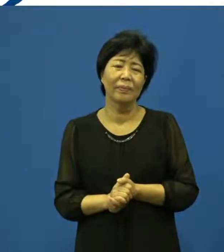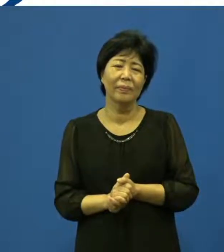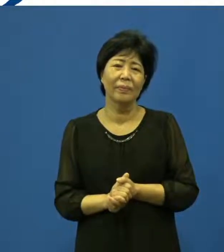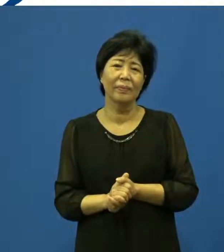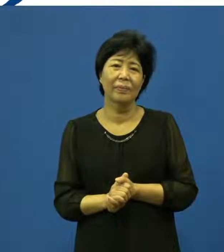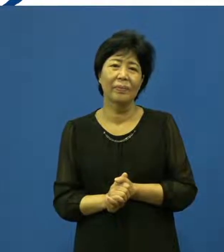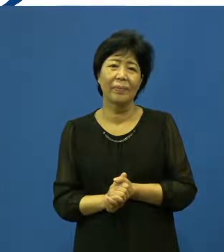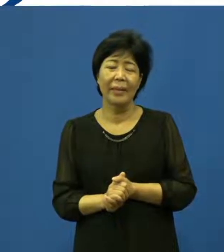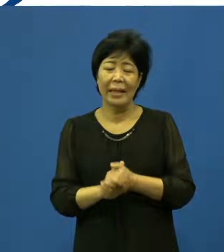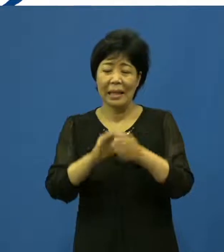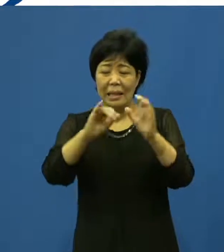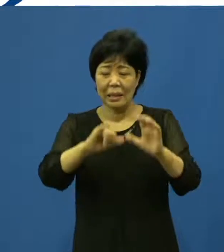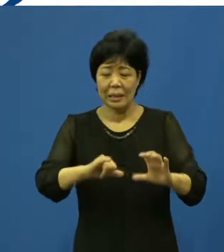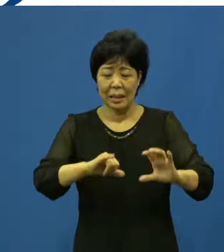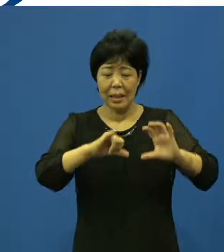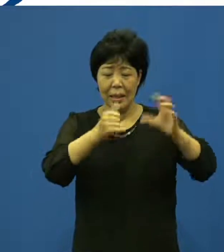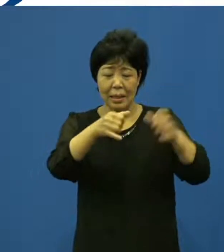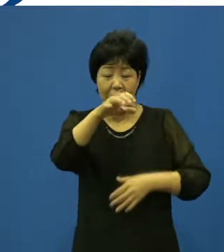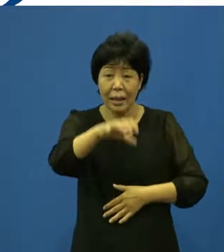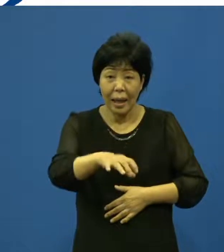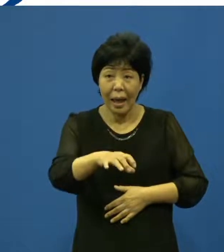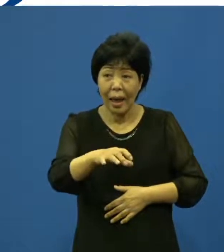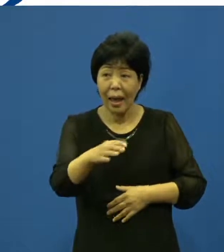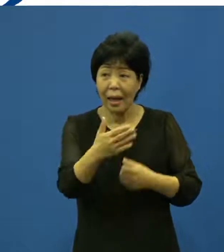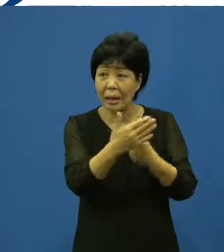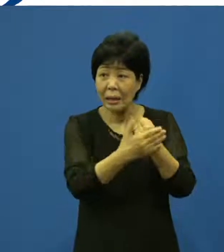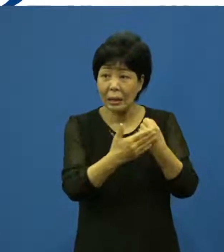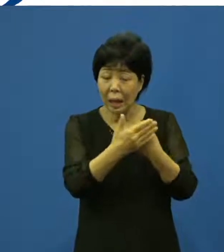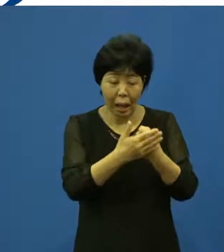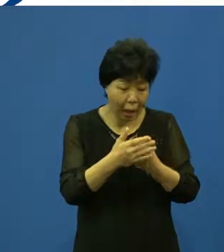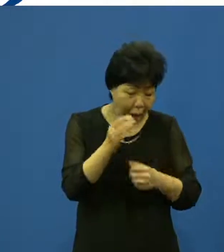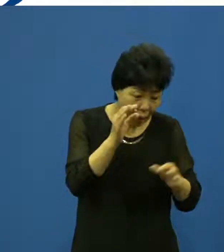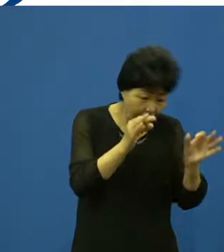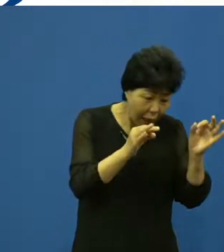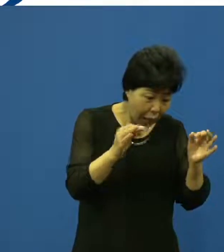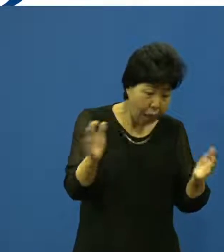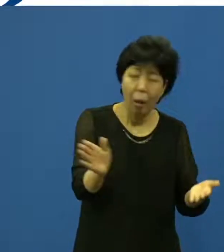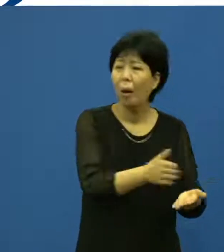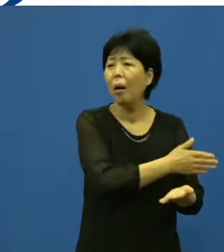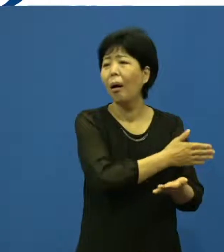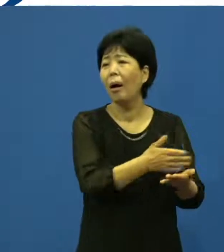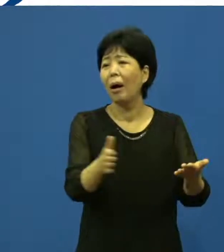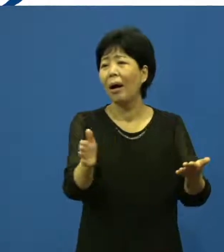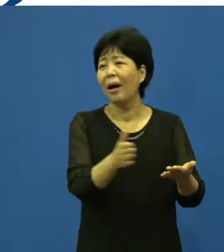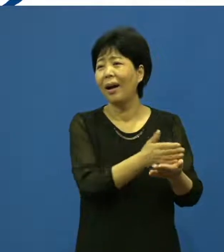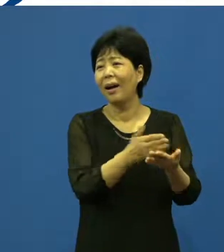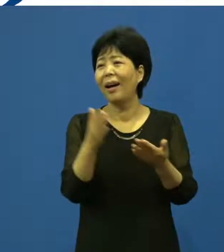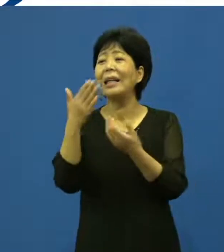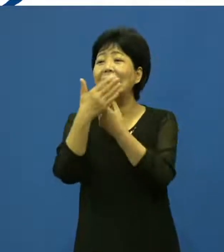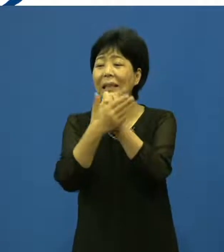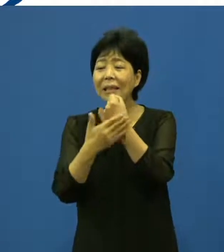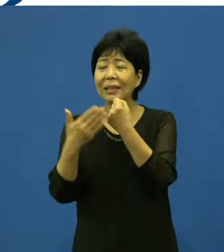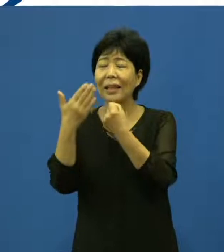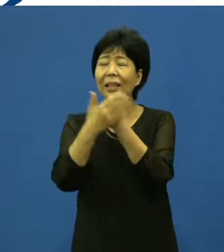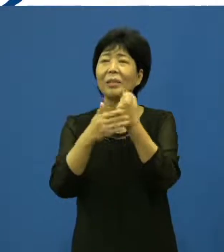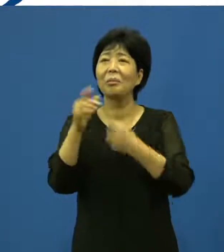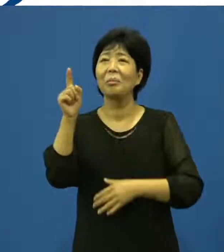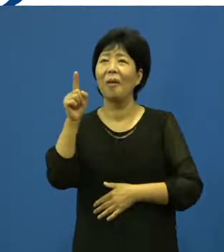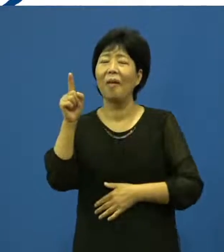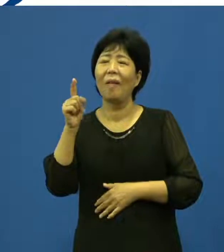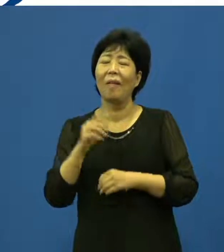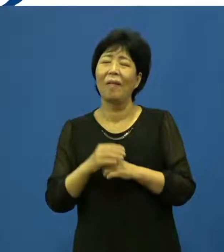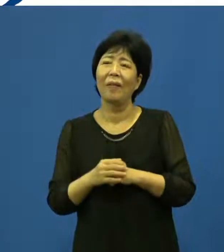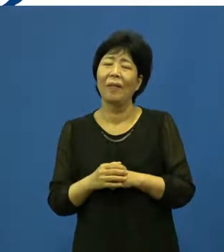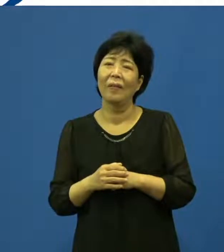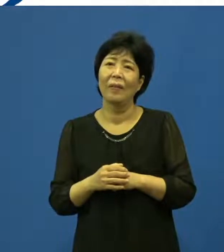자, 여러분, 세상에는 은혜가 없습니다. 세상 어디를 가도 은혜를 찾아볼 수 없습니다. 은혜는 인간의 본성과 어울리지